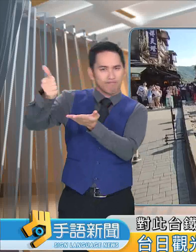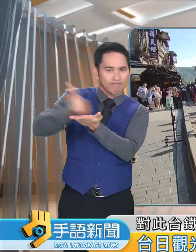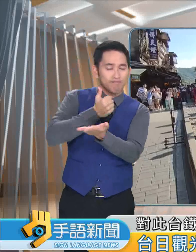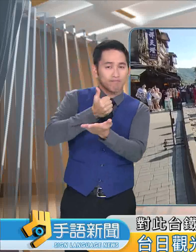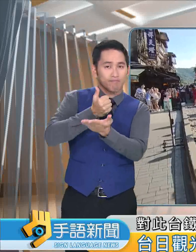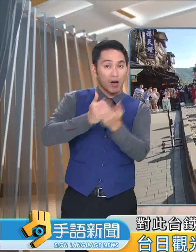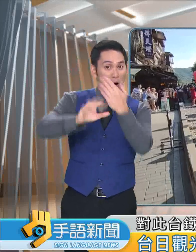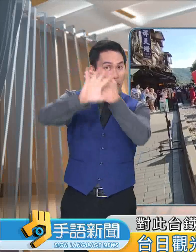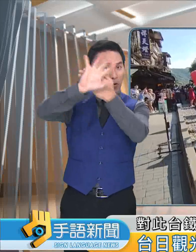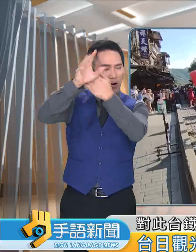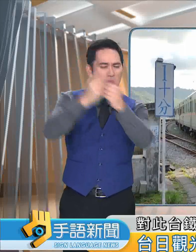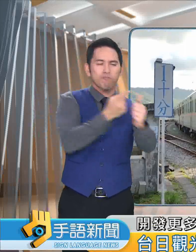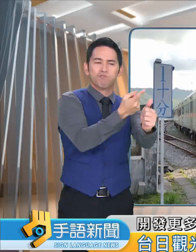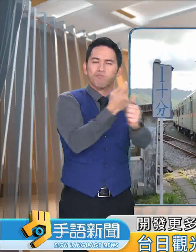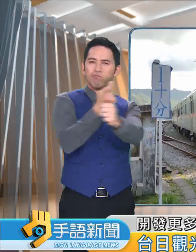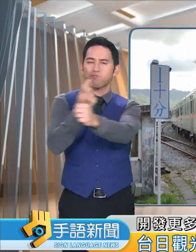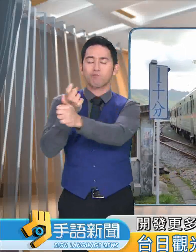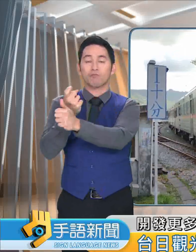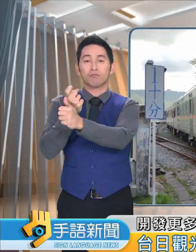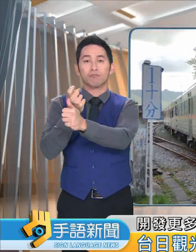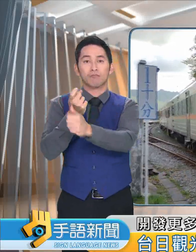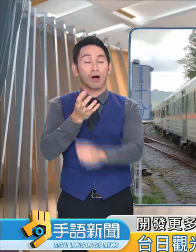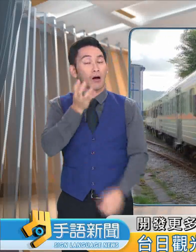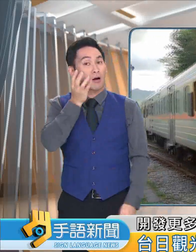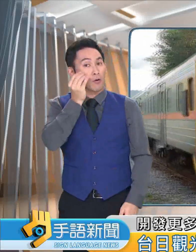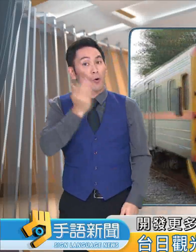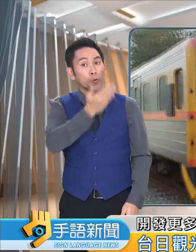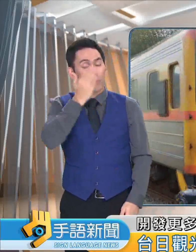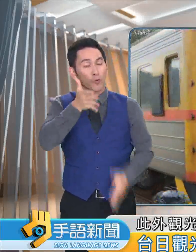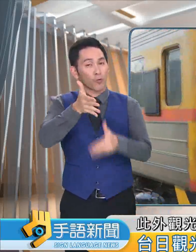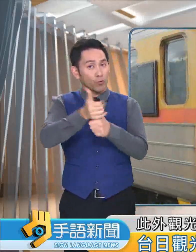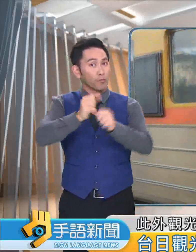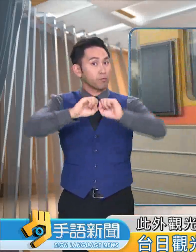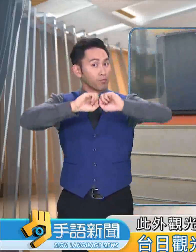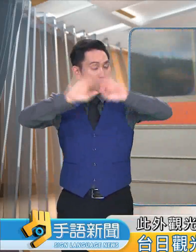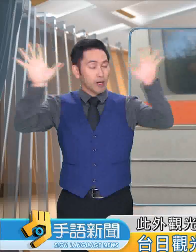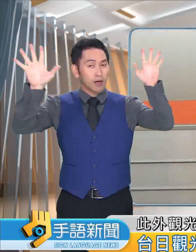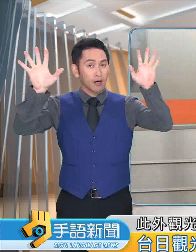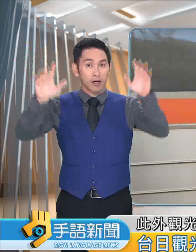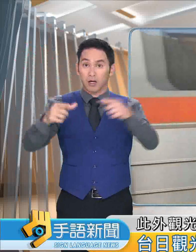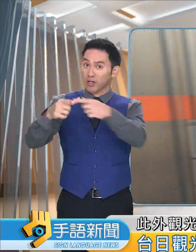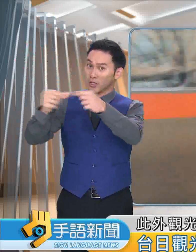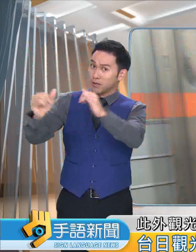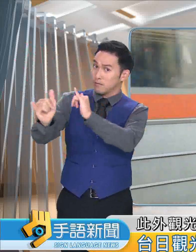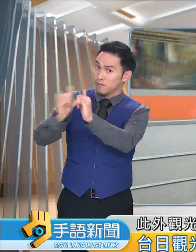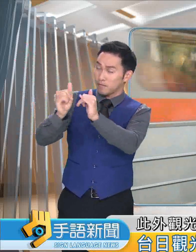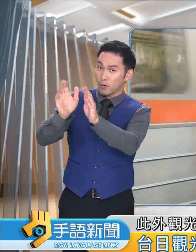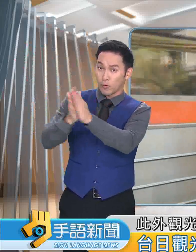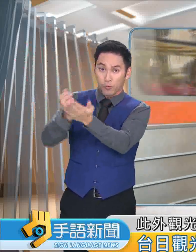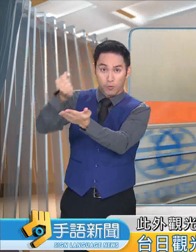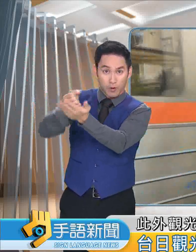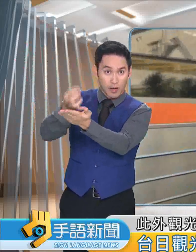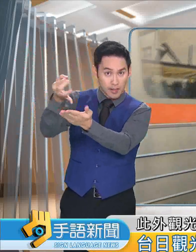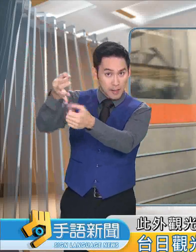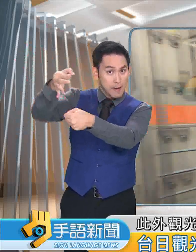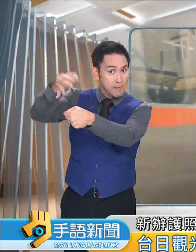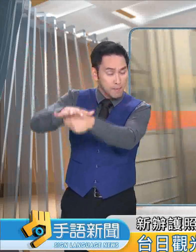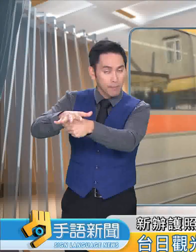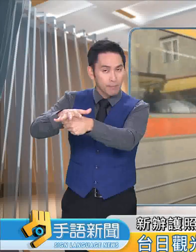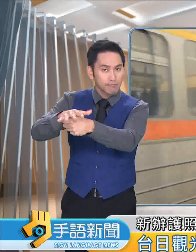车，开发更多观光客层。此外，观光署也寄出护照补贴，新办